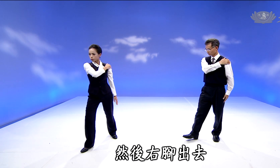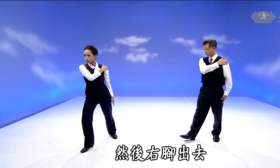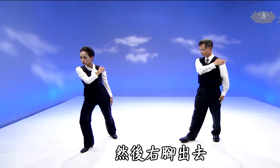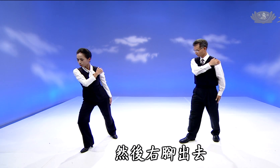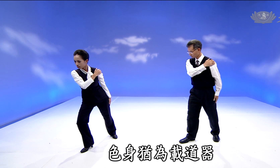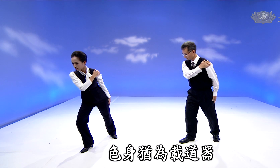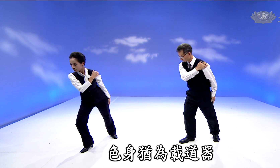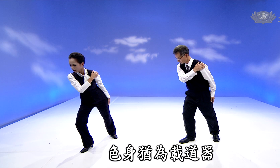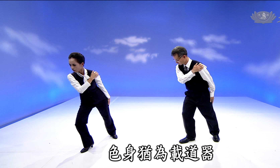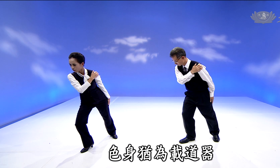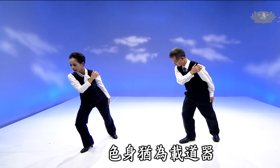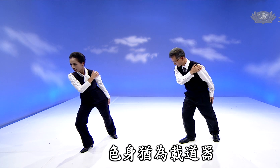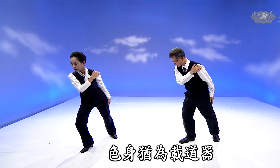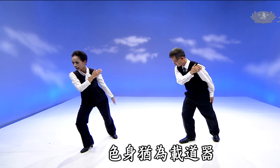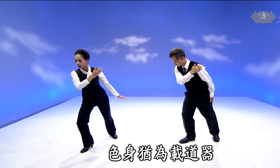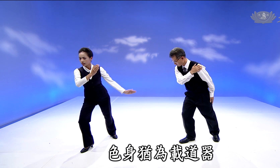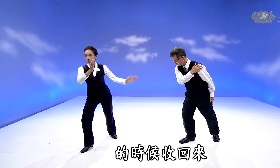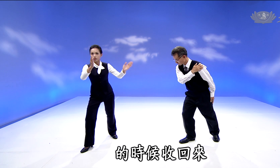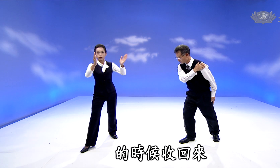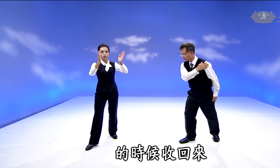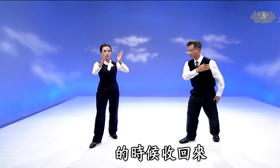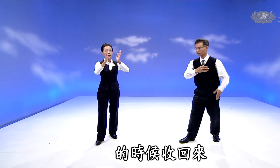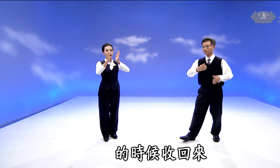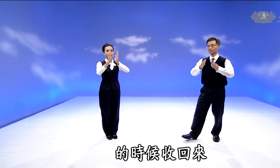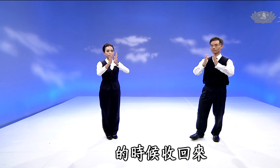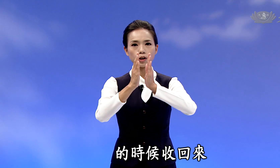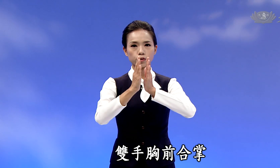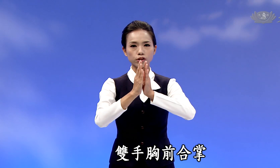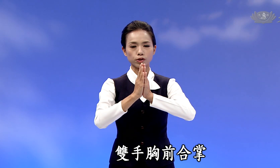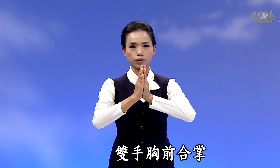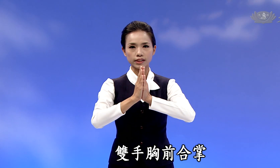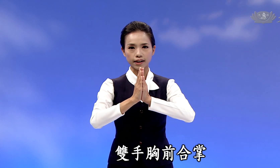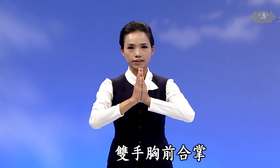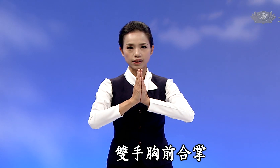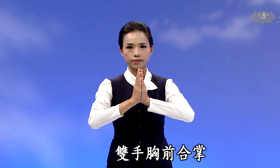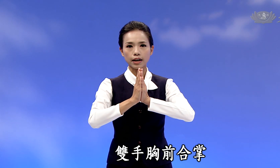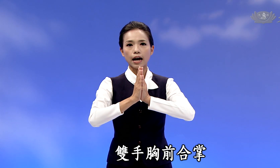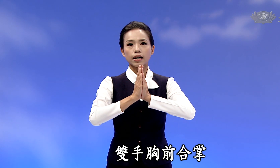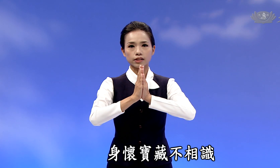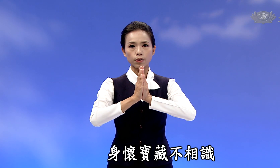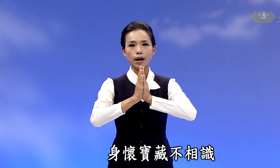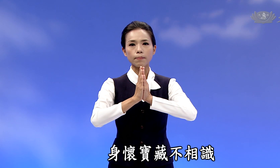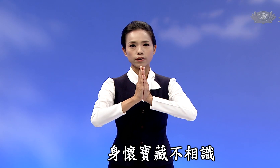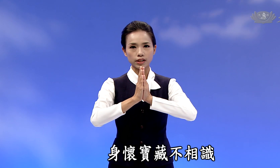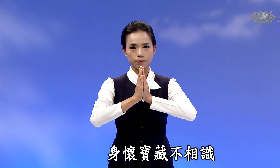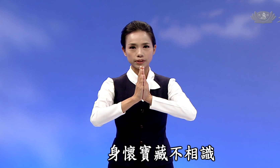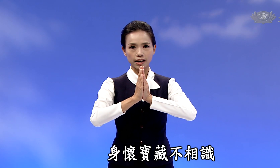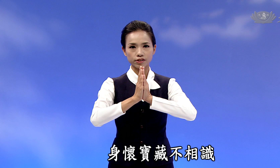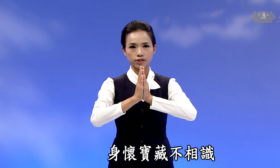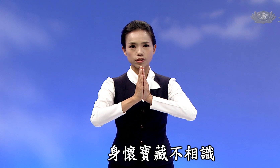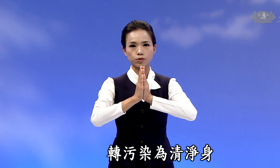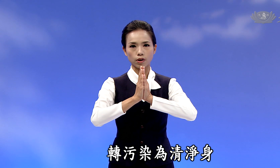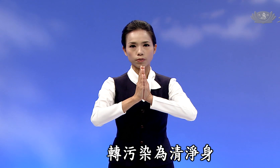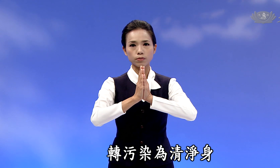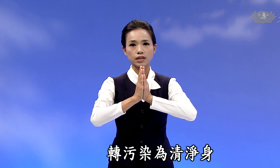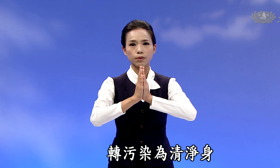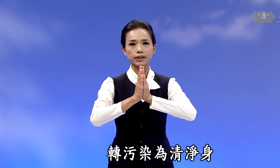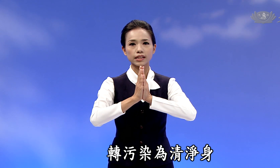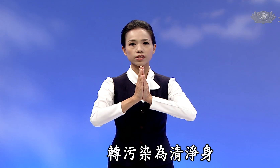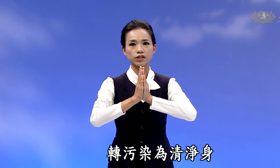去，色身犹为再道气的时候收回来，双手胸前合掌，身怀宝藏不相识，转污染为清净身，